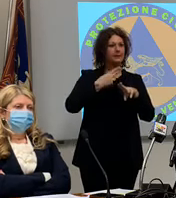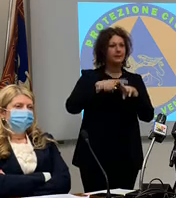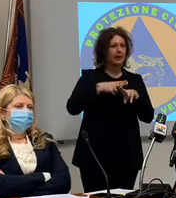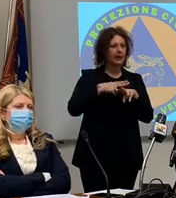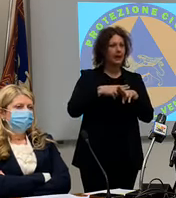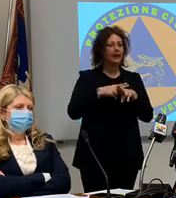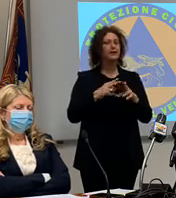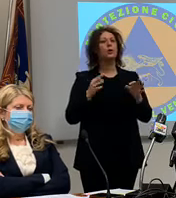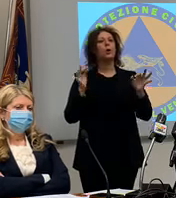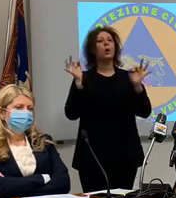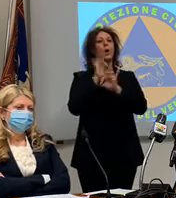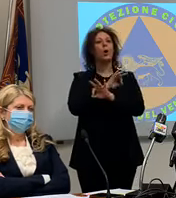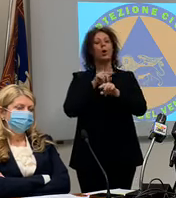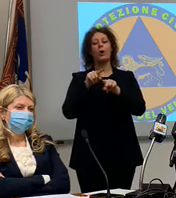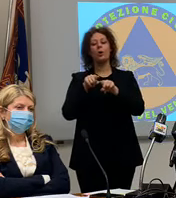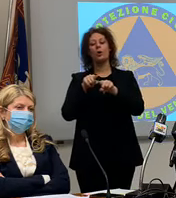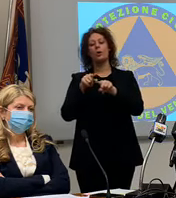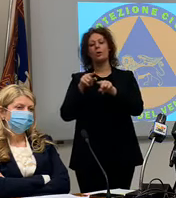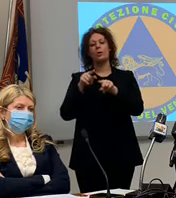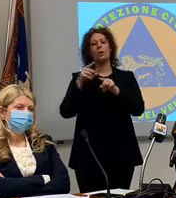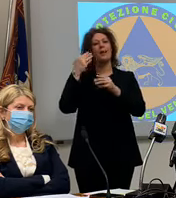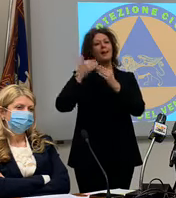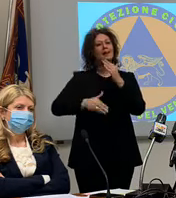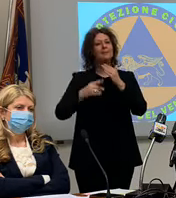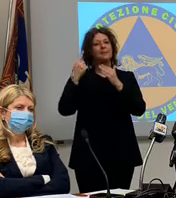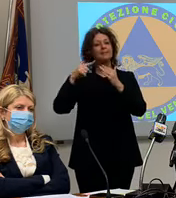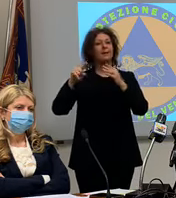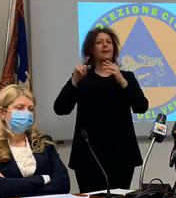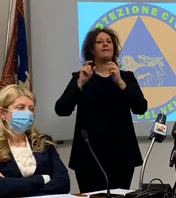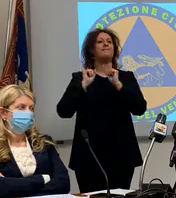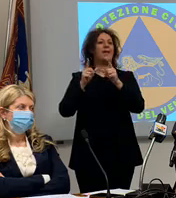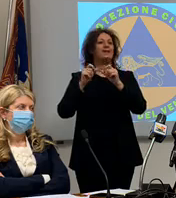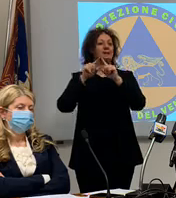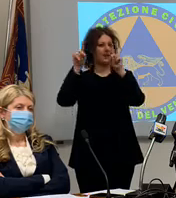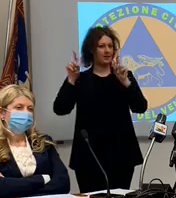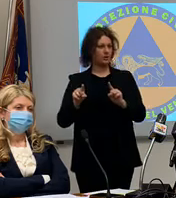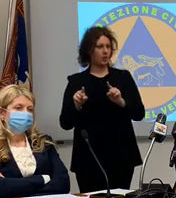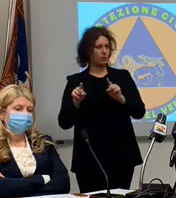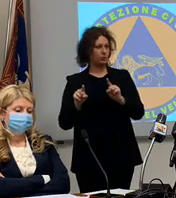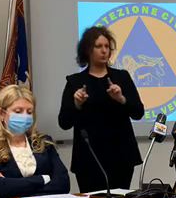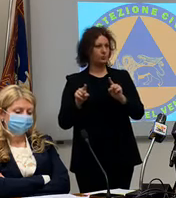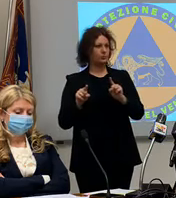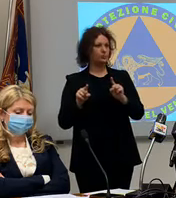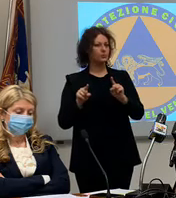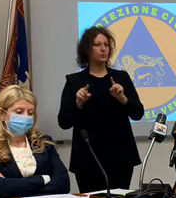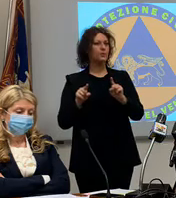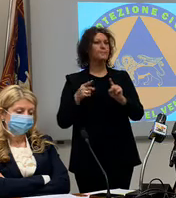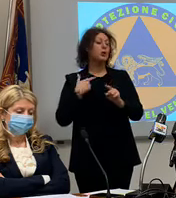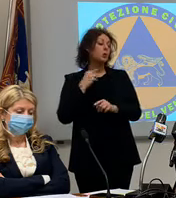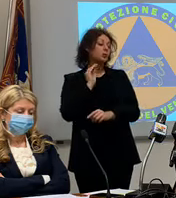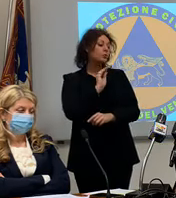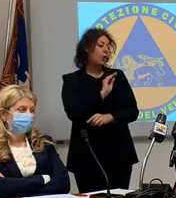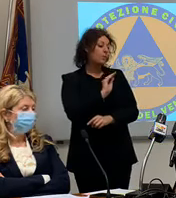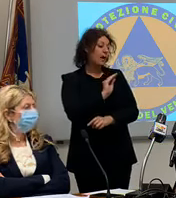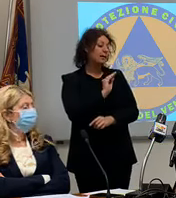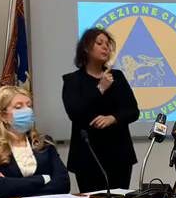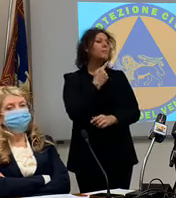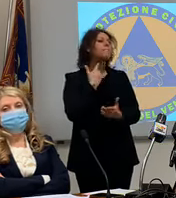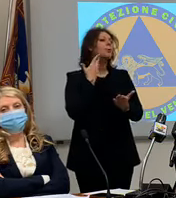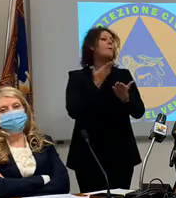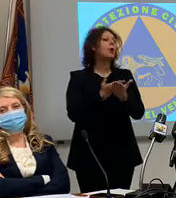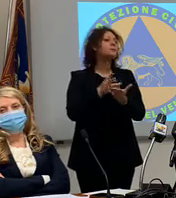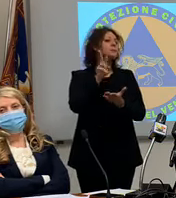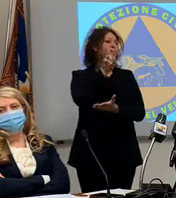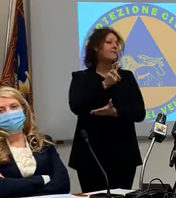delle medie e grandi strutture di vendita a lei che aspetterà un po' immagino questo compito di sintesi chiedo quale potrebbe essere Quindi la proposta Ven Guarda noi